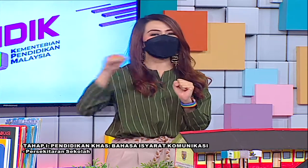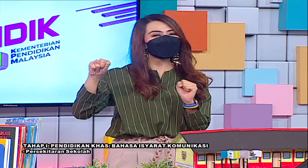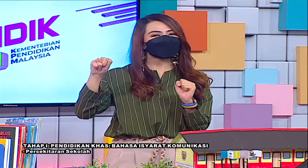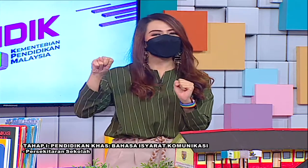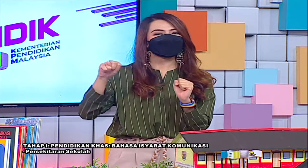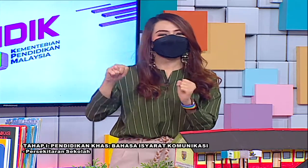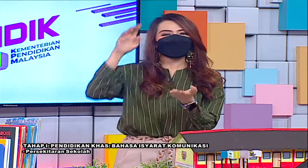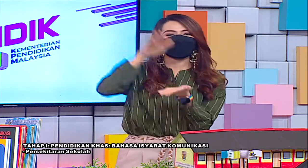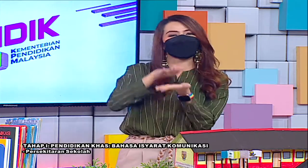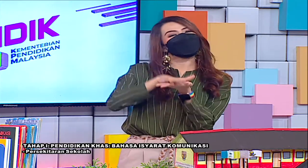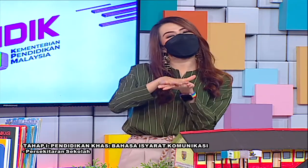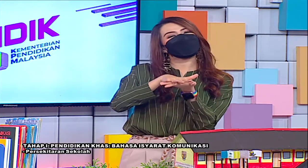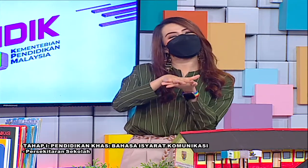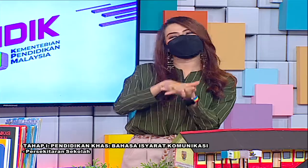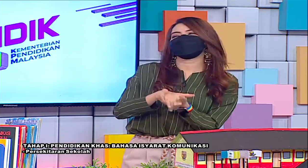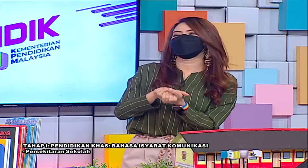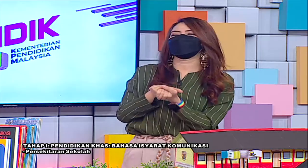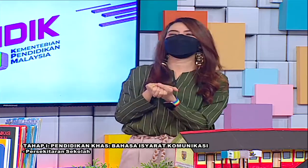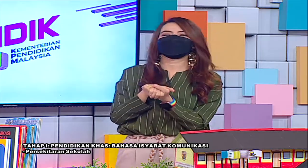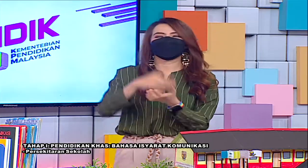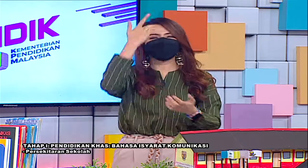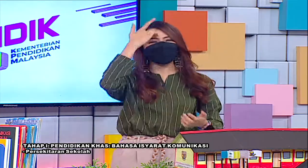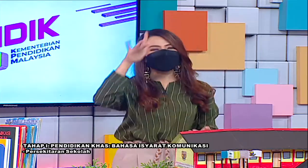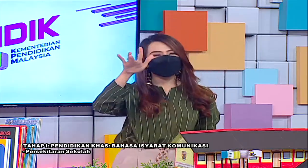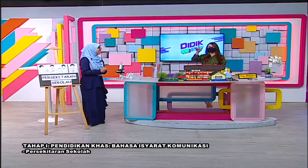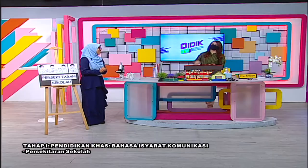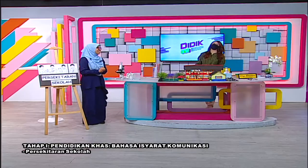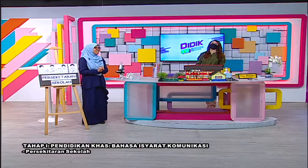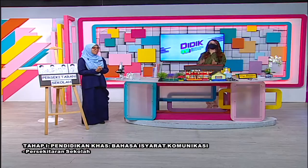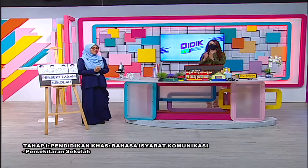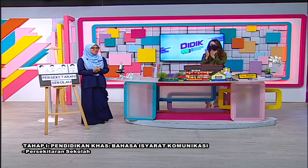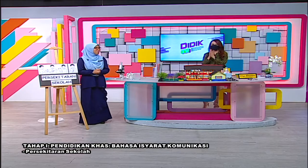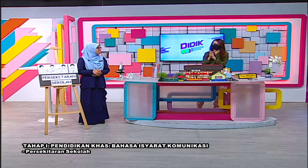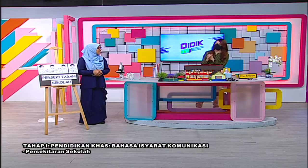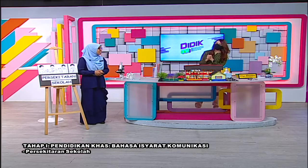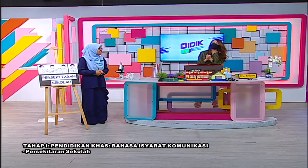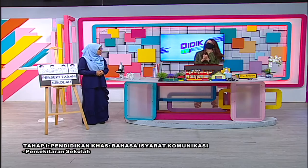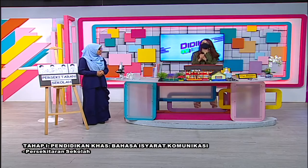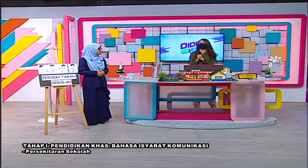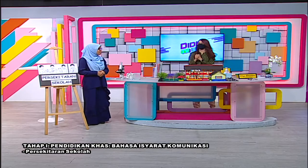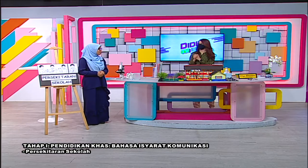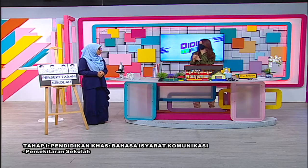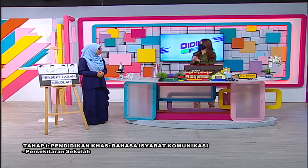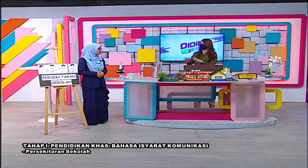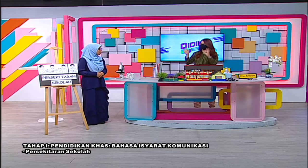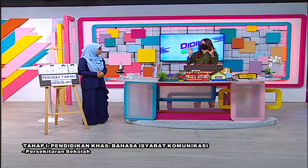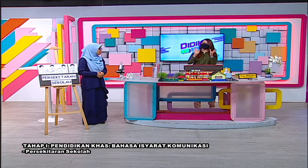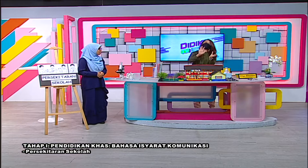Sekitaran sekolah. Pandai Kak Eli. Pandai. Saya cuba. Okey, okay. Baik cikgu. Untuk